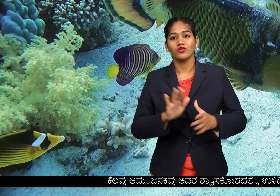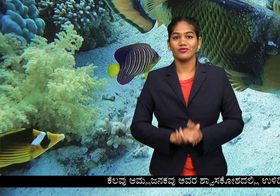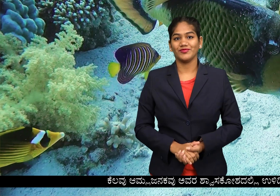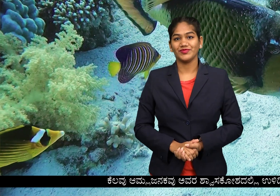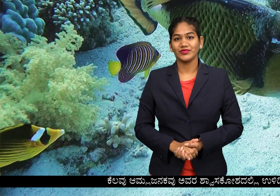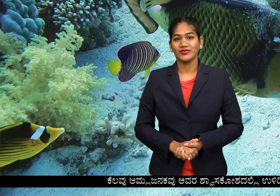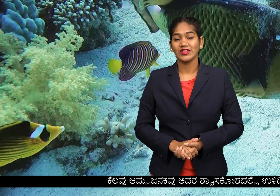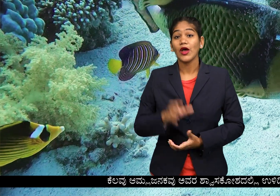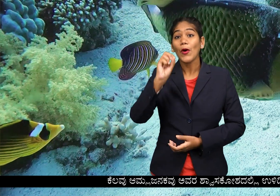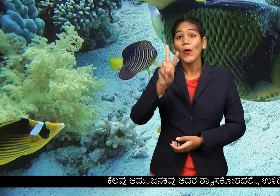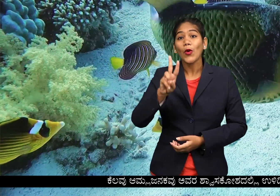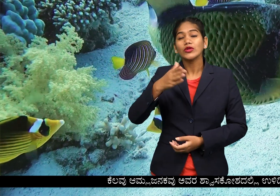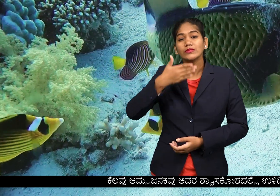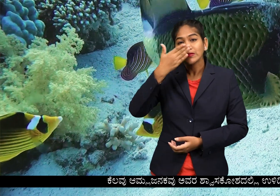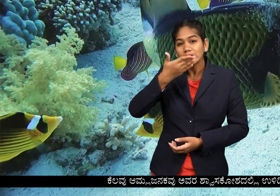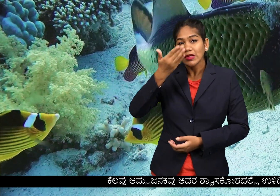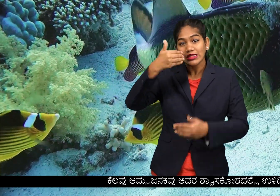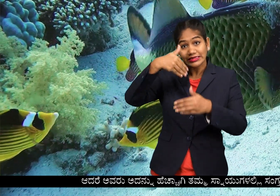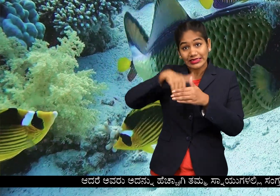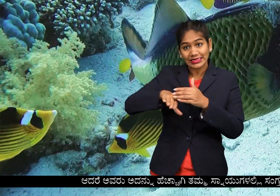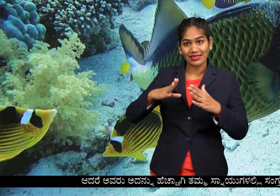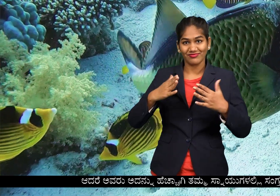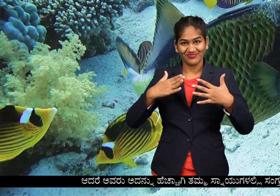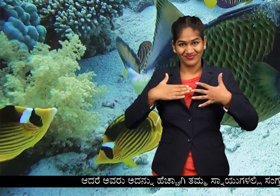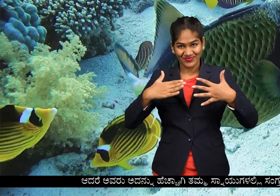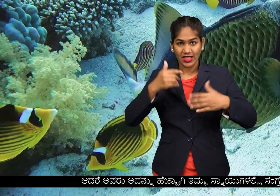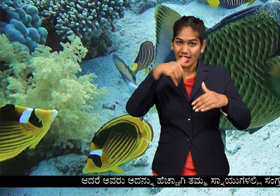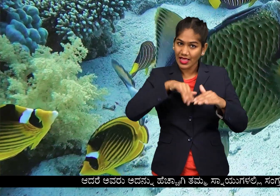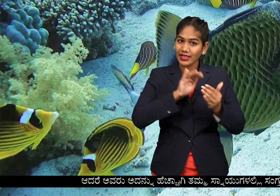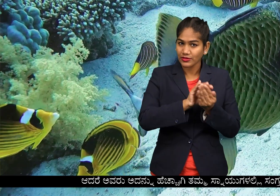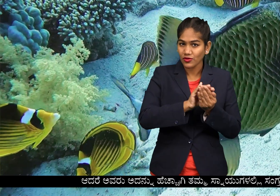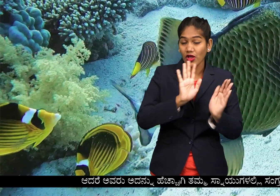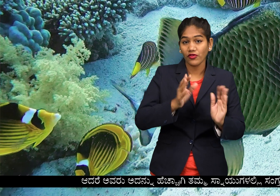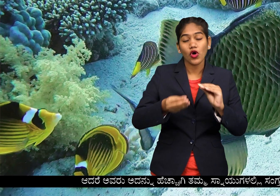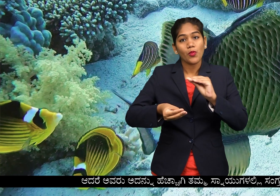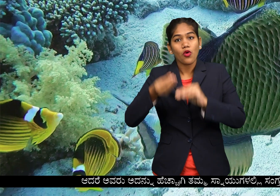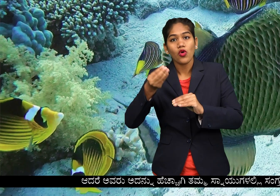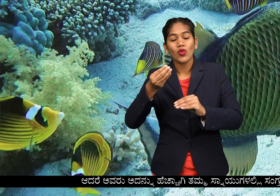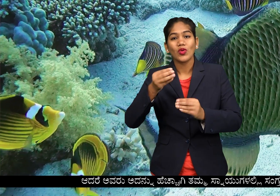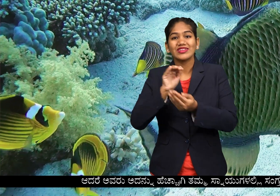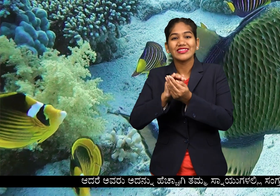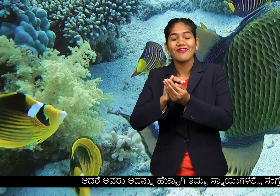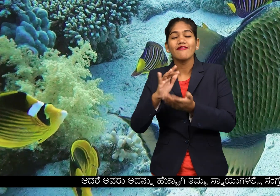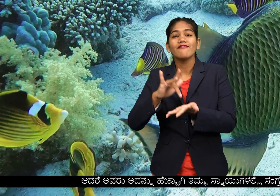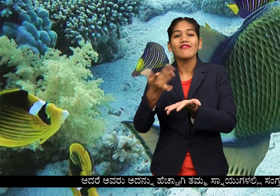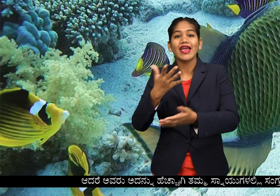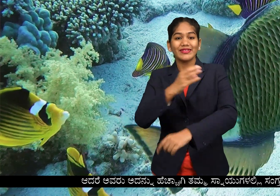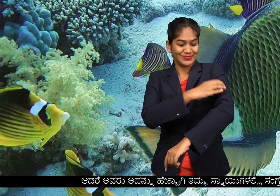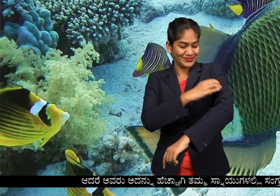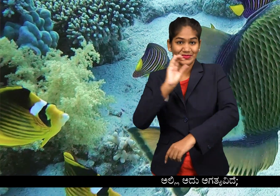ಕೆಲವು ಆಮ್ಲಜನಕವು ಅದರ ಶ್ವಾಸಕೋಶದಲ್ಲಿ ಉಳಿದಿದೆ, ಆದರೆ ಅವರು ಅದನ್ನ ಹೆಚ್ಚಾಗಿ ತಮ್ಮ ಸ್ನಾಯುಗಳಲ್ಲಿ